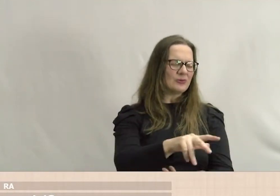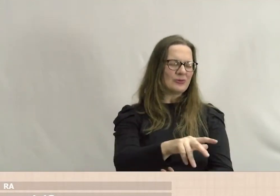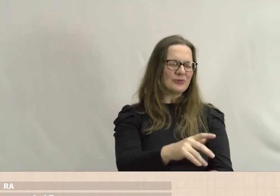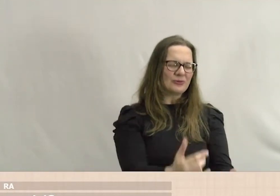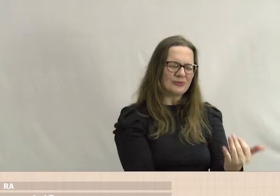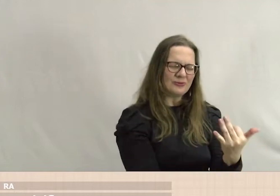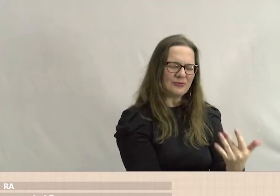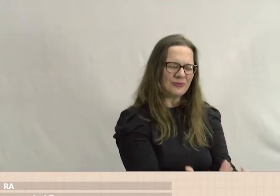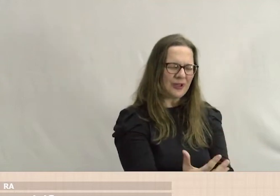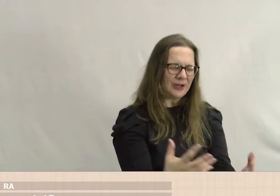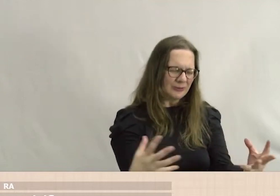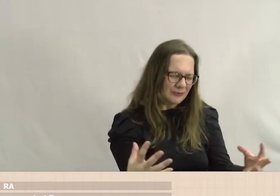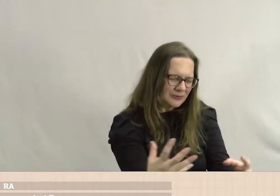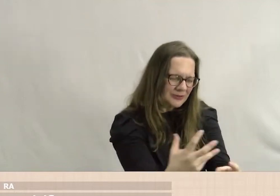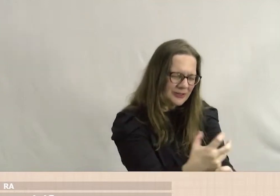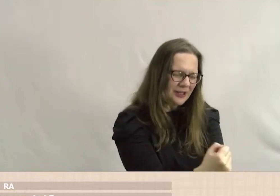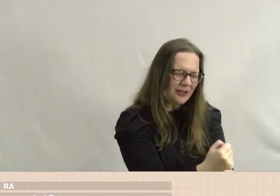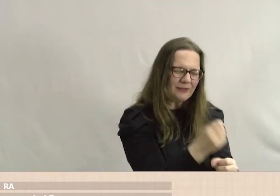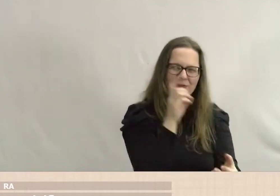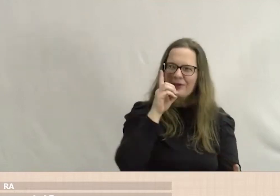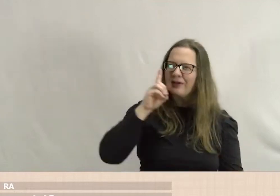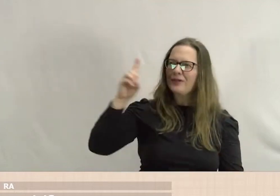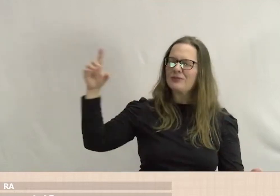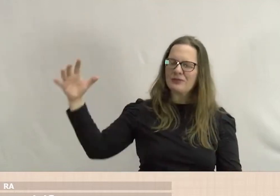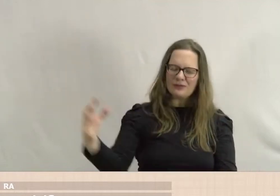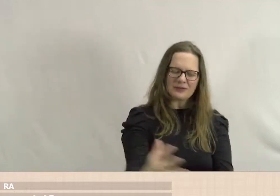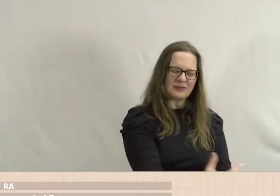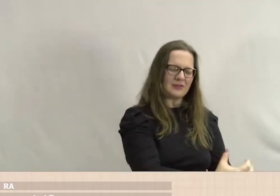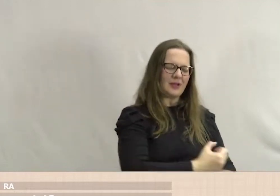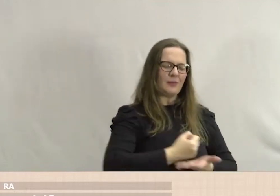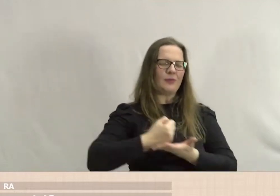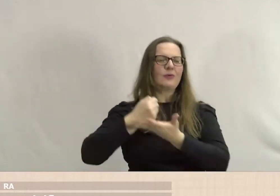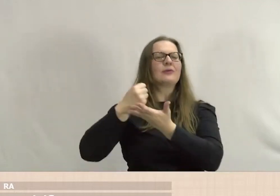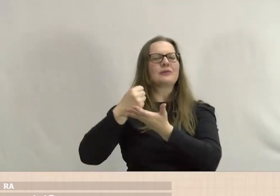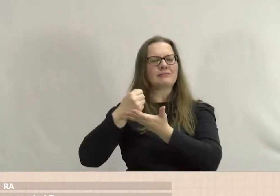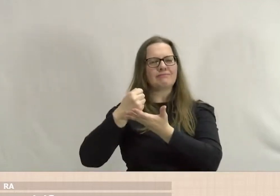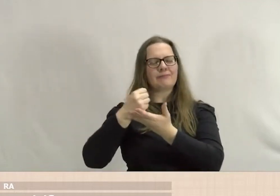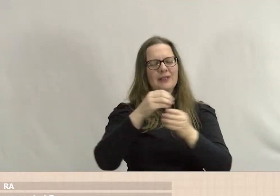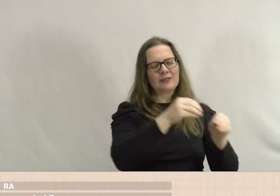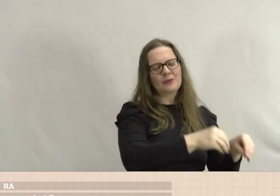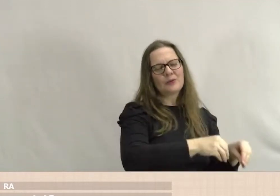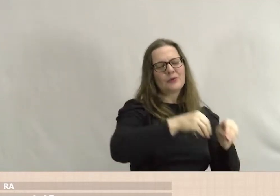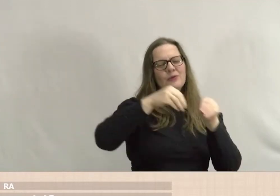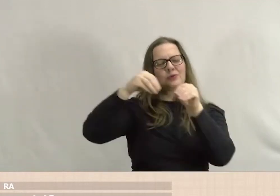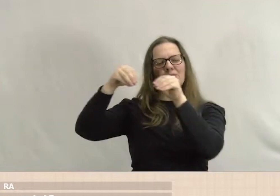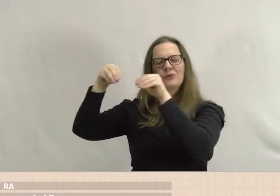o reino do Filho do seu amor.